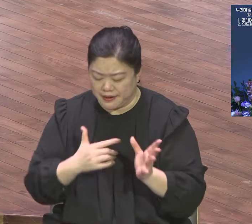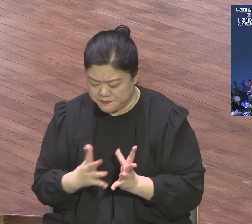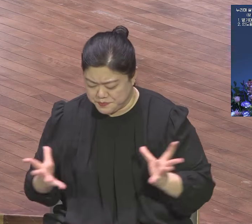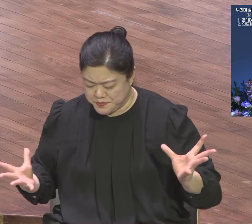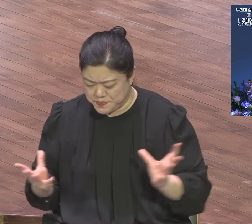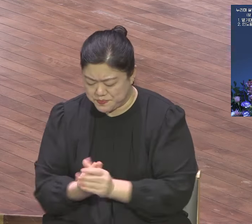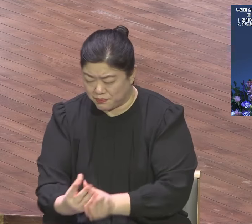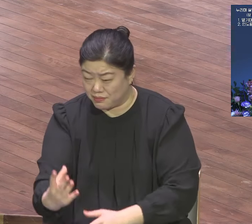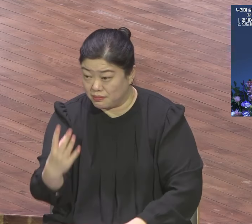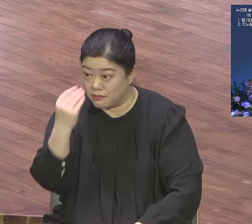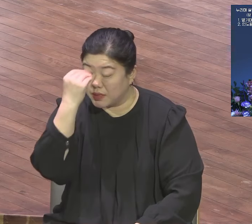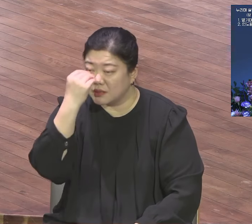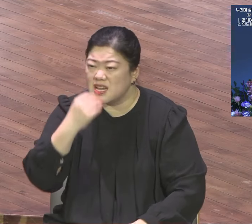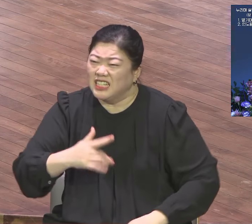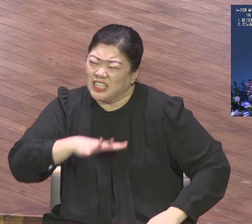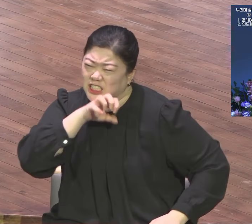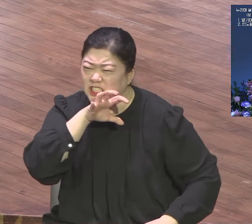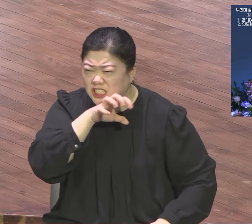저는 따지 본 적이 없어요.